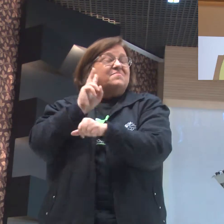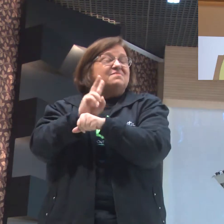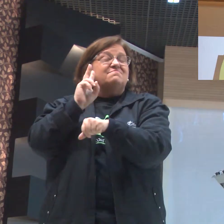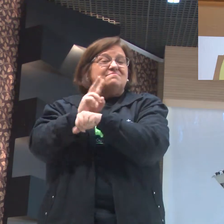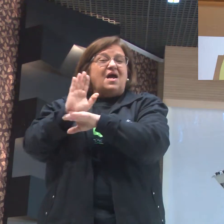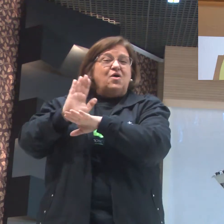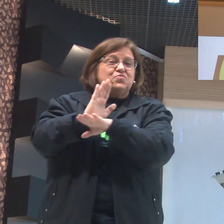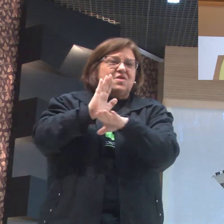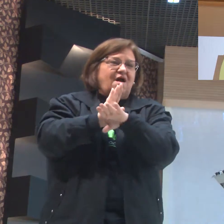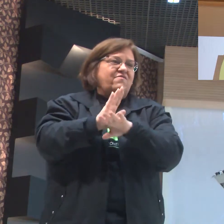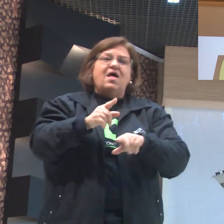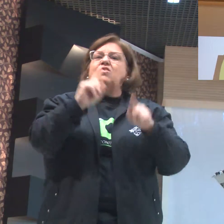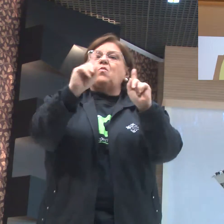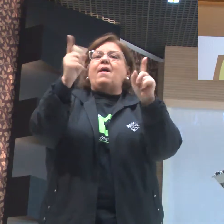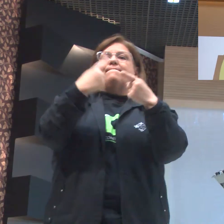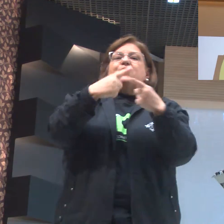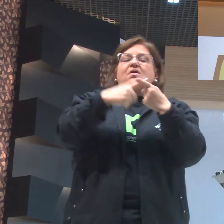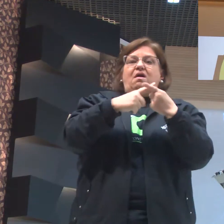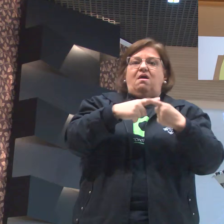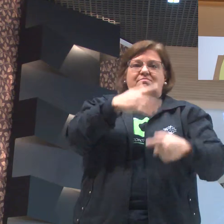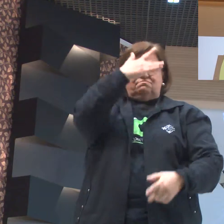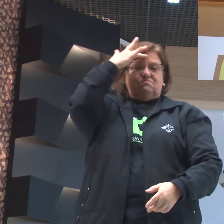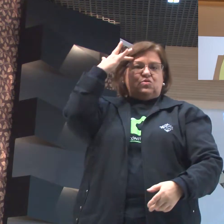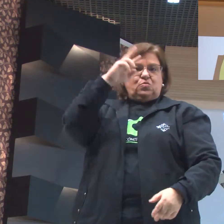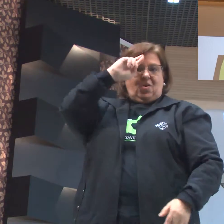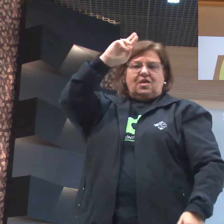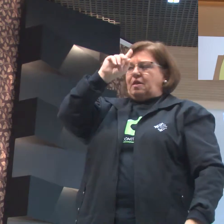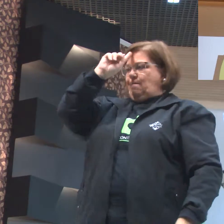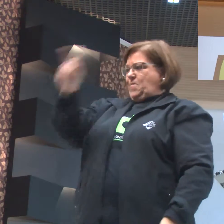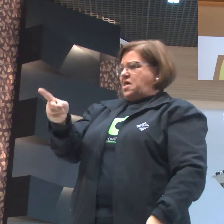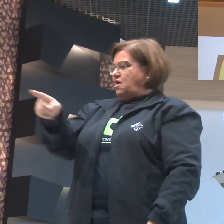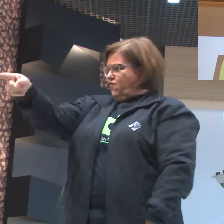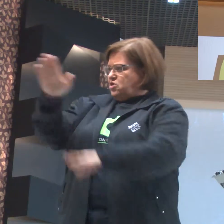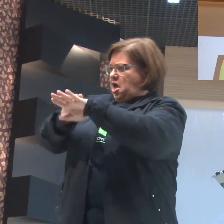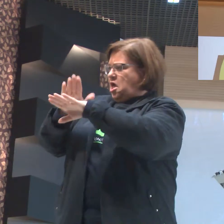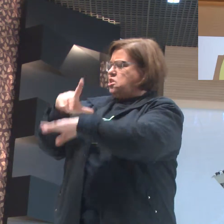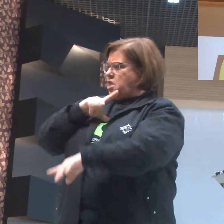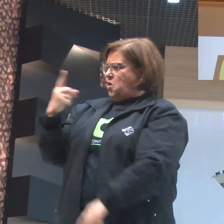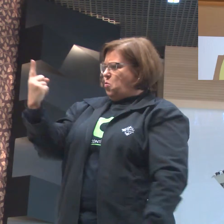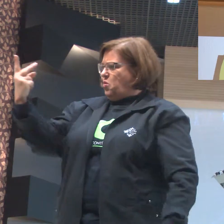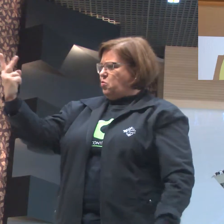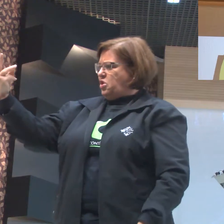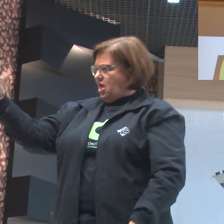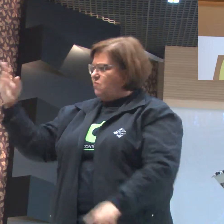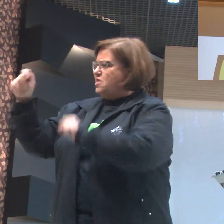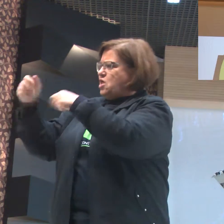essas contribuições eram voluntárias. Não se tratava de um regime ou ditadura comunista ou